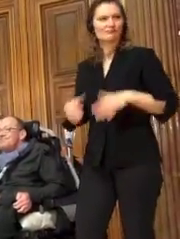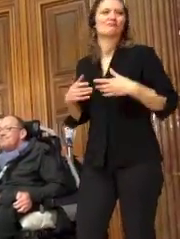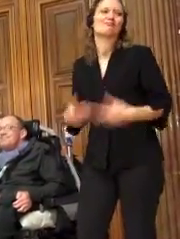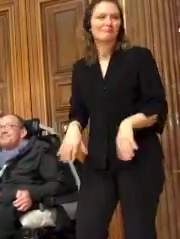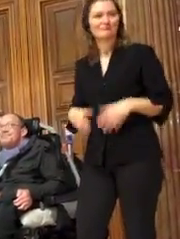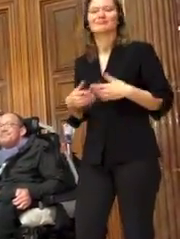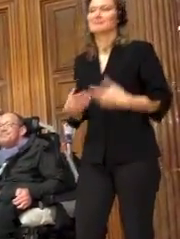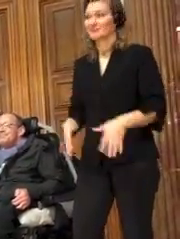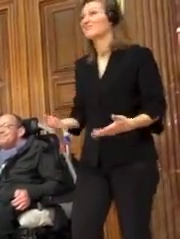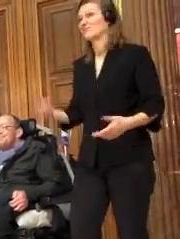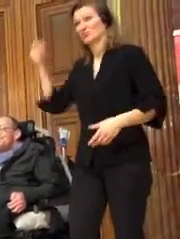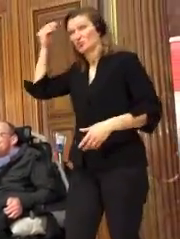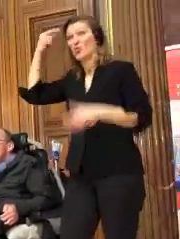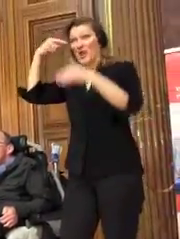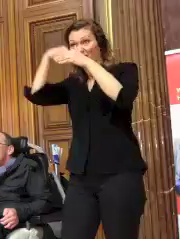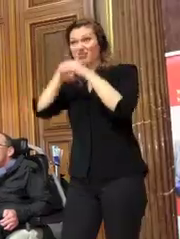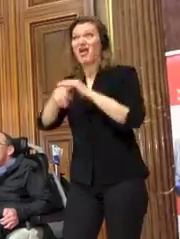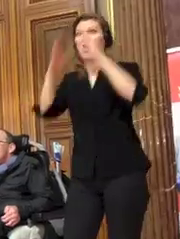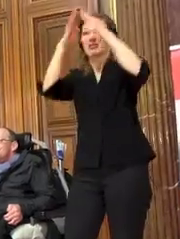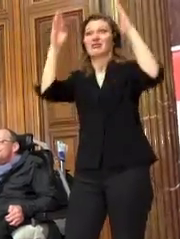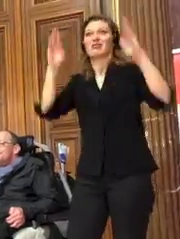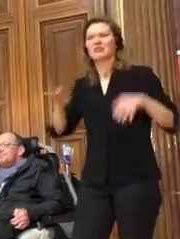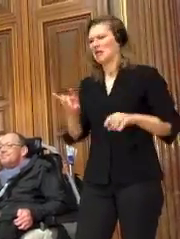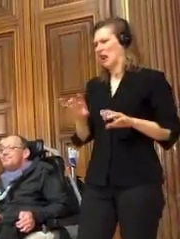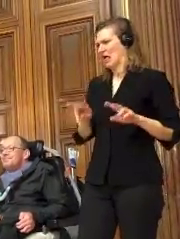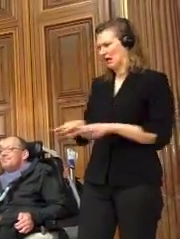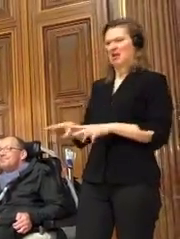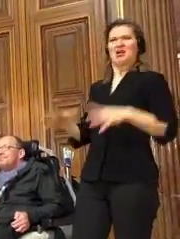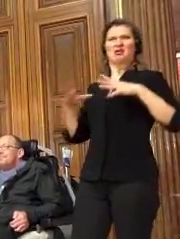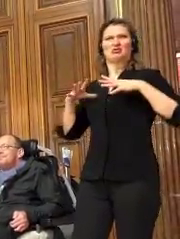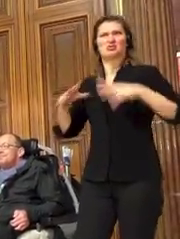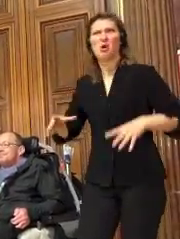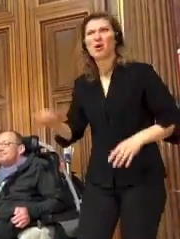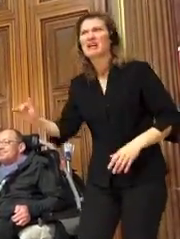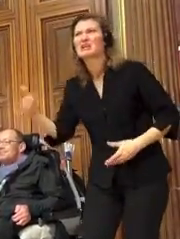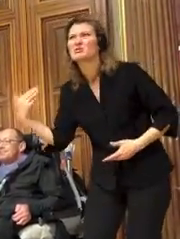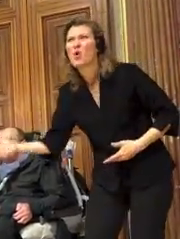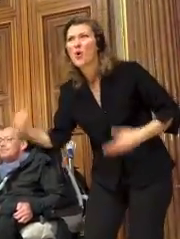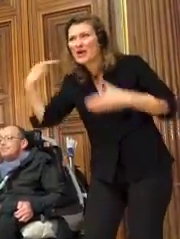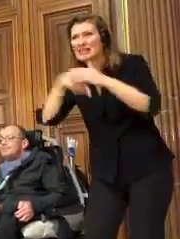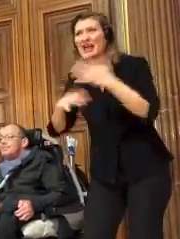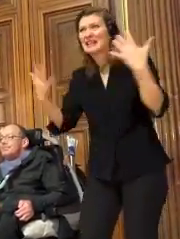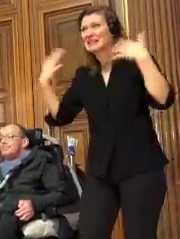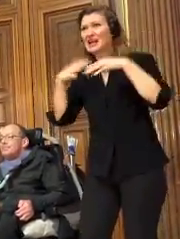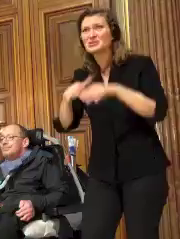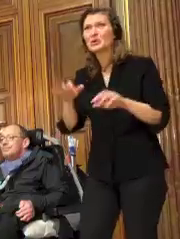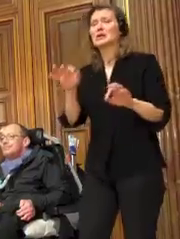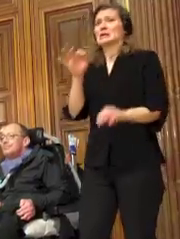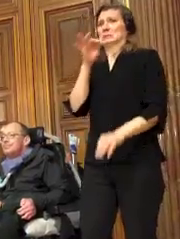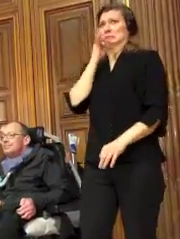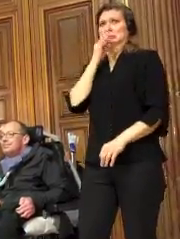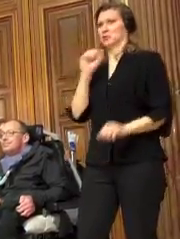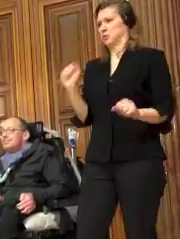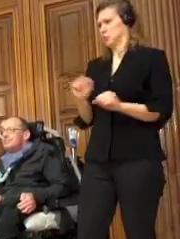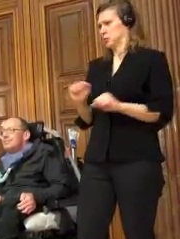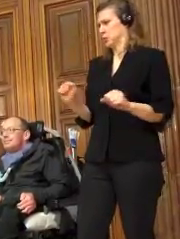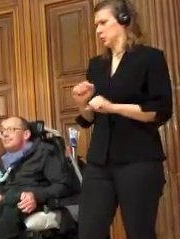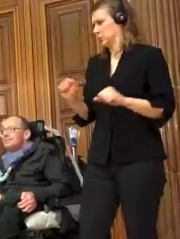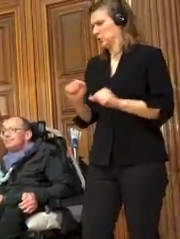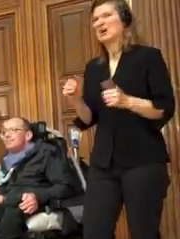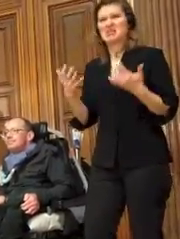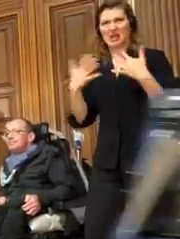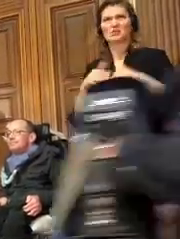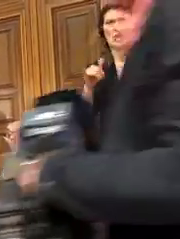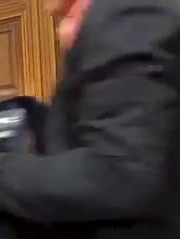Lisa kommt in die Schule. Der Mehring ist entzelt. Dieses Kind gehört nicht in die Schule gehetzt. Die Integration